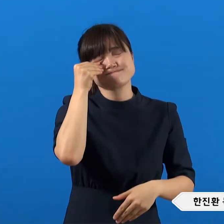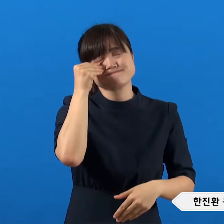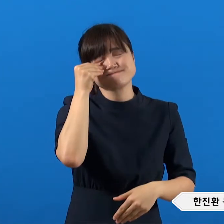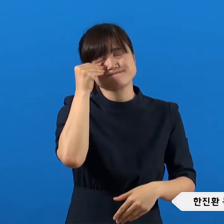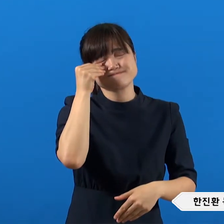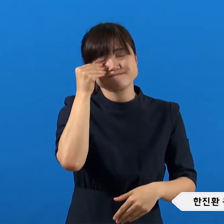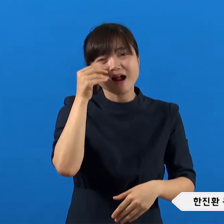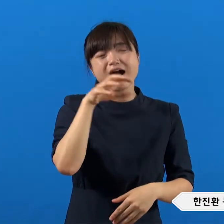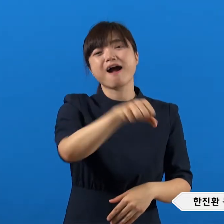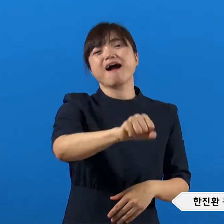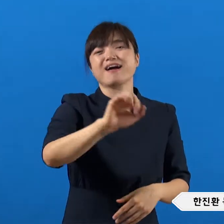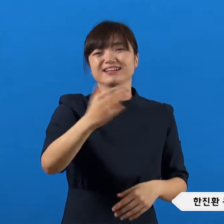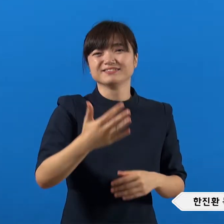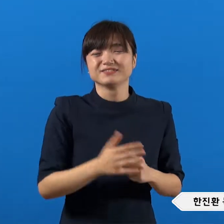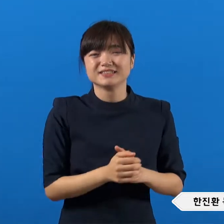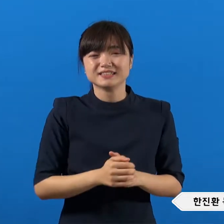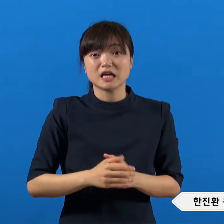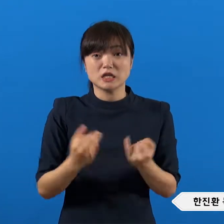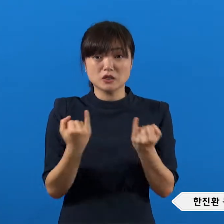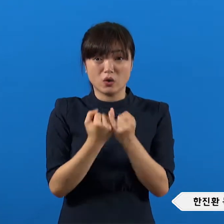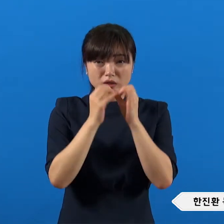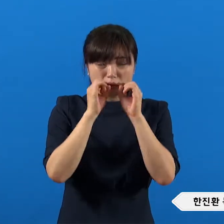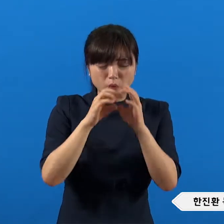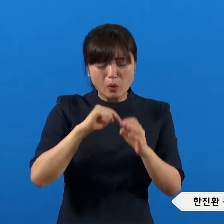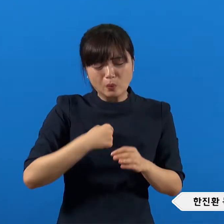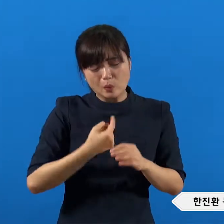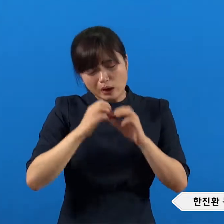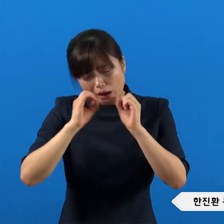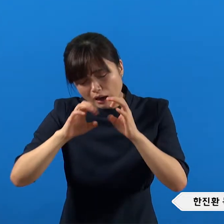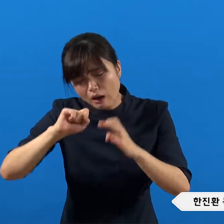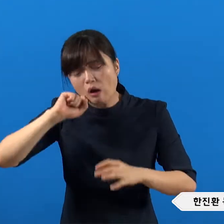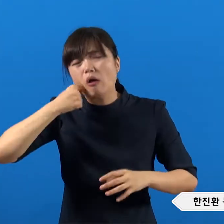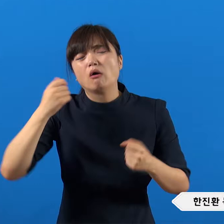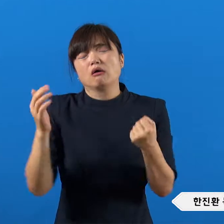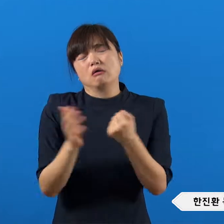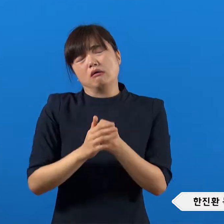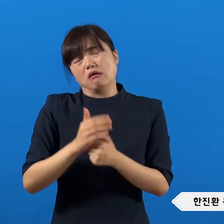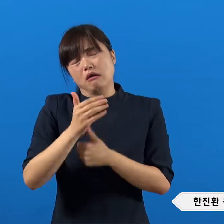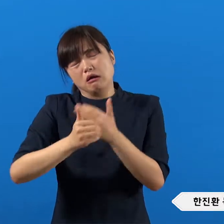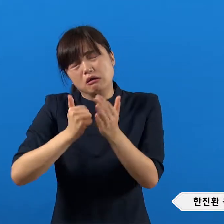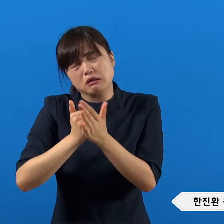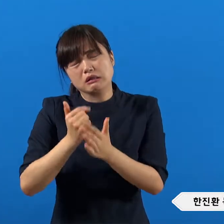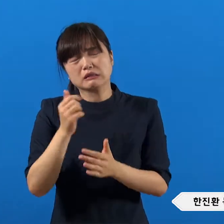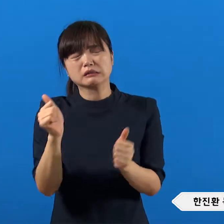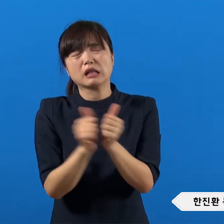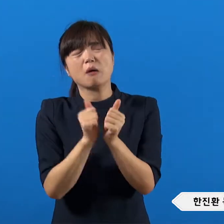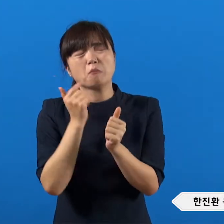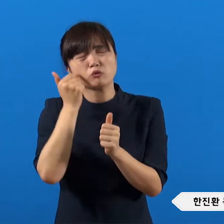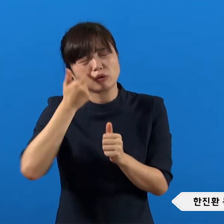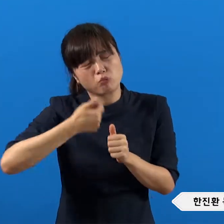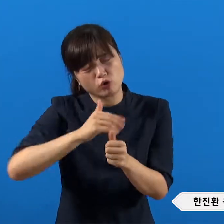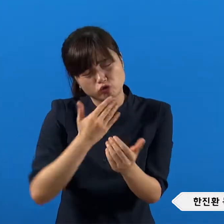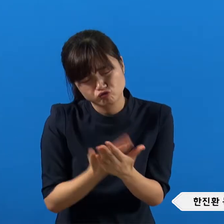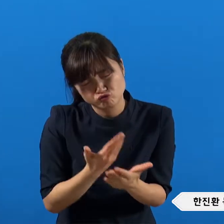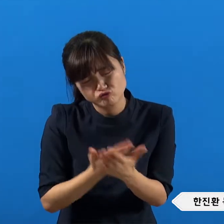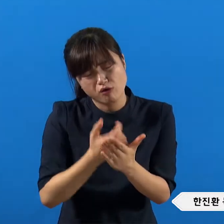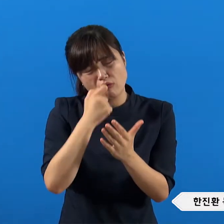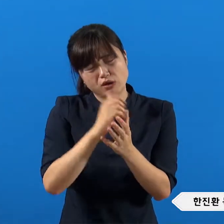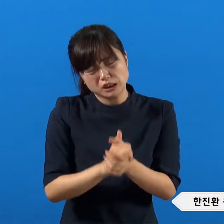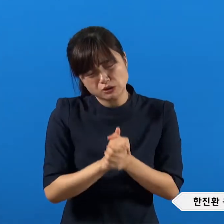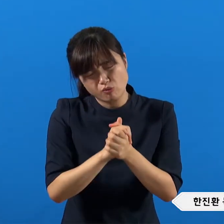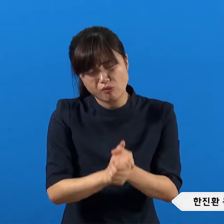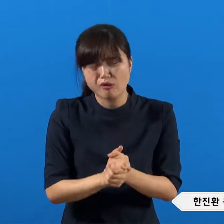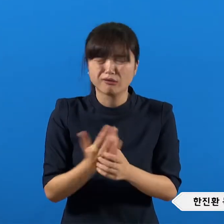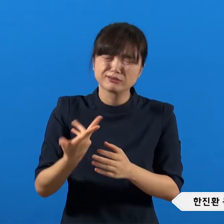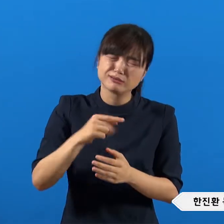그리고 여자 전도사로는 한계가 있으니까 남자 목사님 보내주세요. 기도하면서도 이